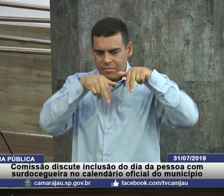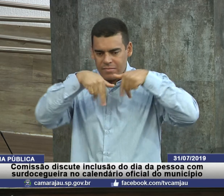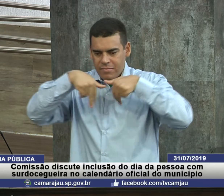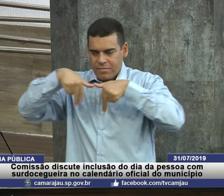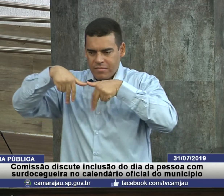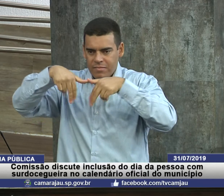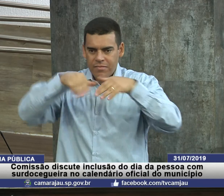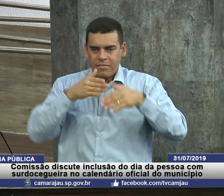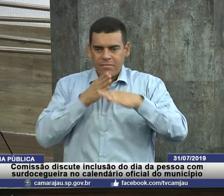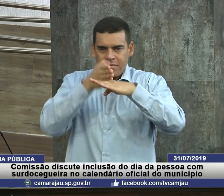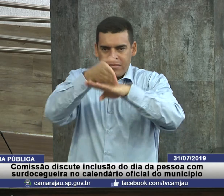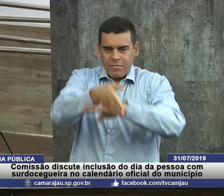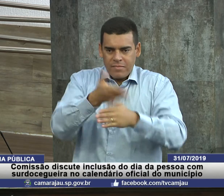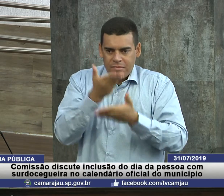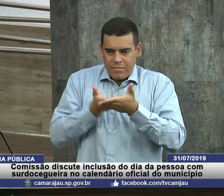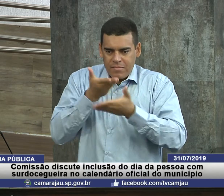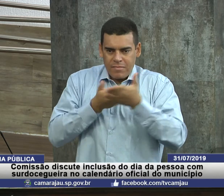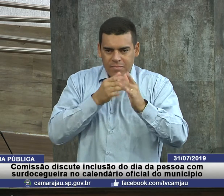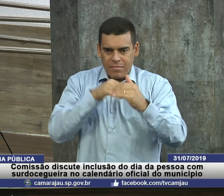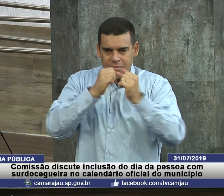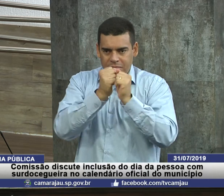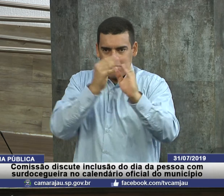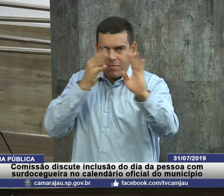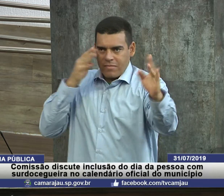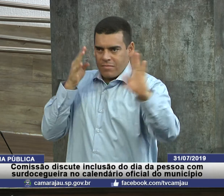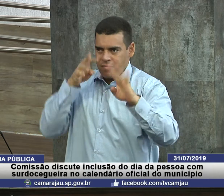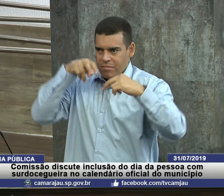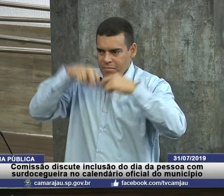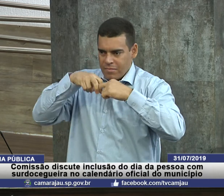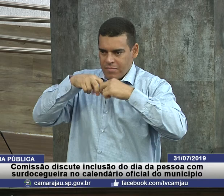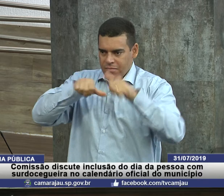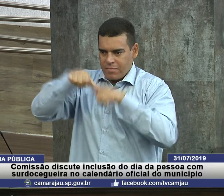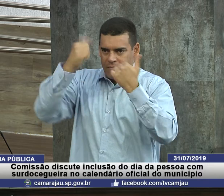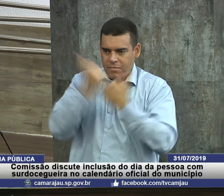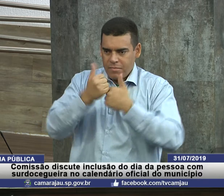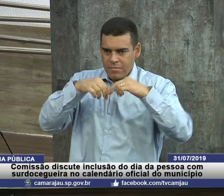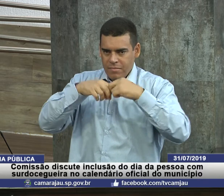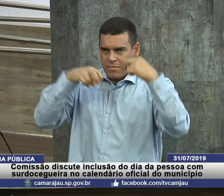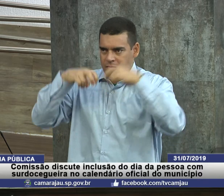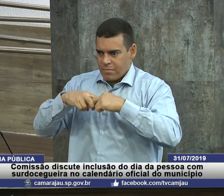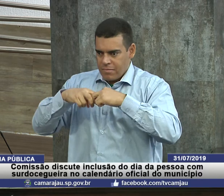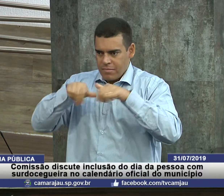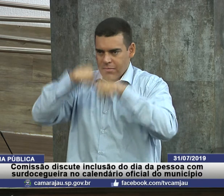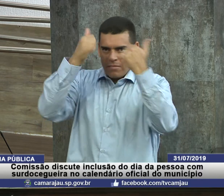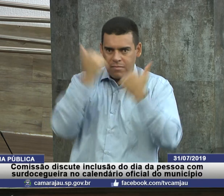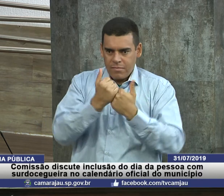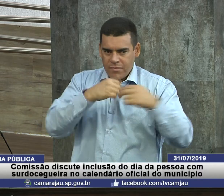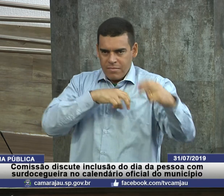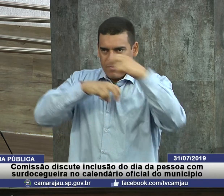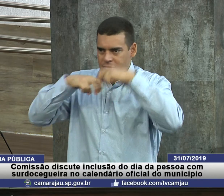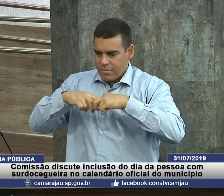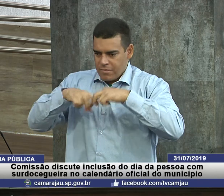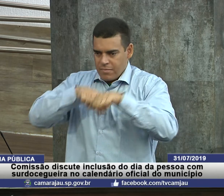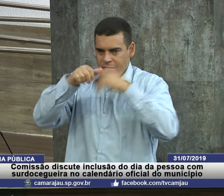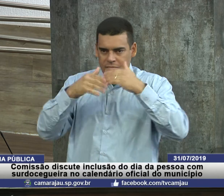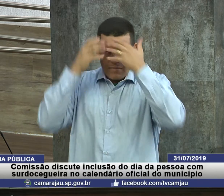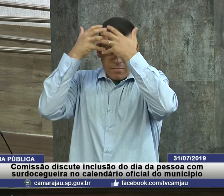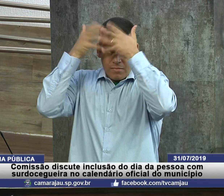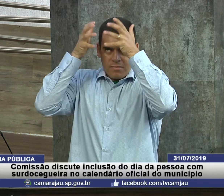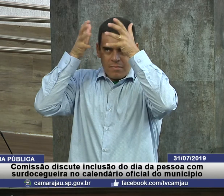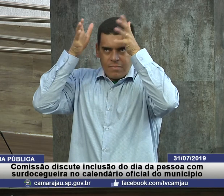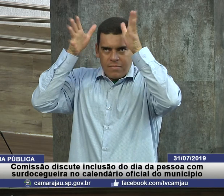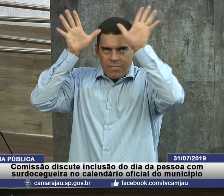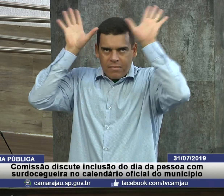conseguir melhorar a vida dessas pessoas, né? Para que as pessoas não sofram como eu sofri lá atrás. A gente precisa mudar, a gente precisa formar